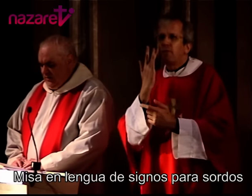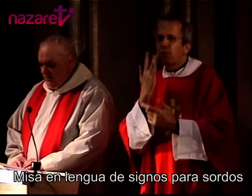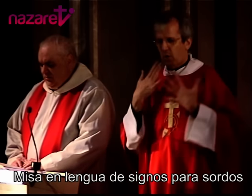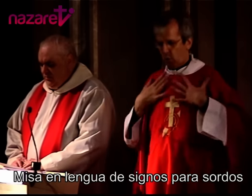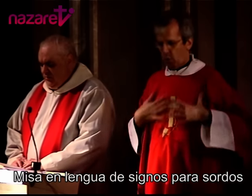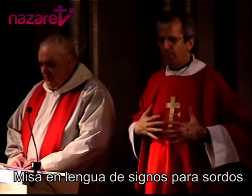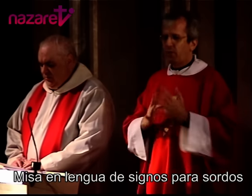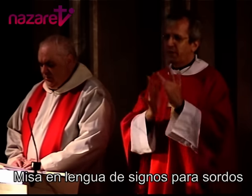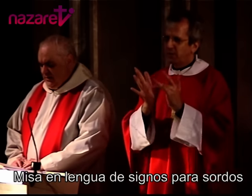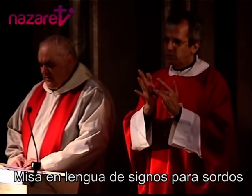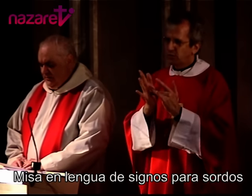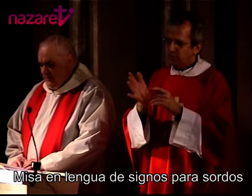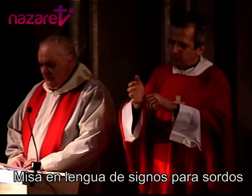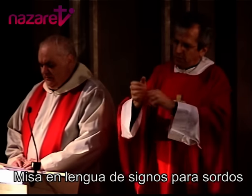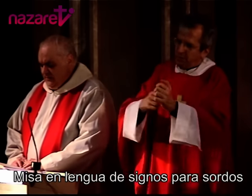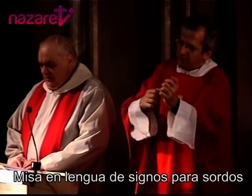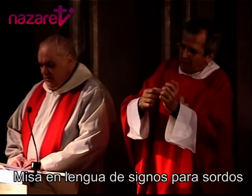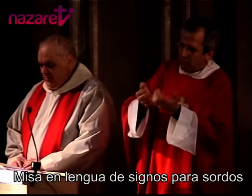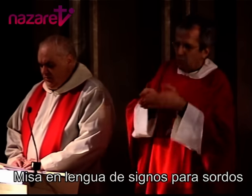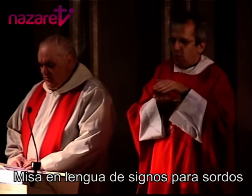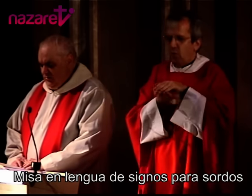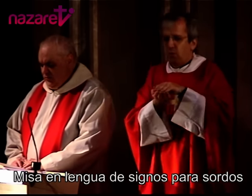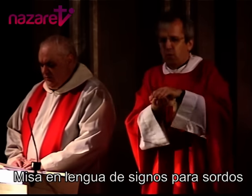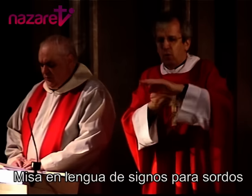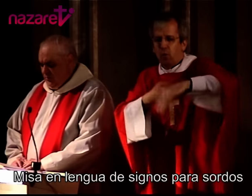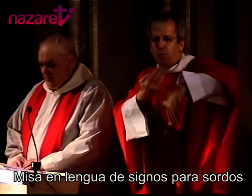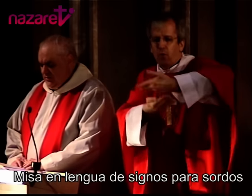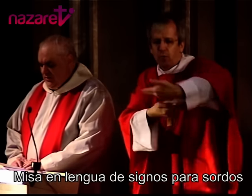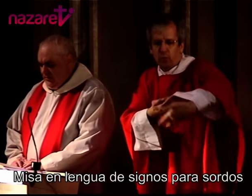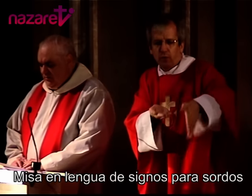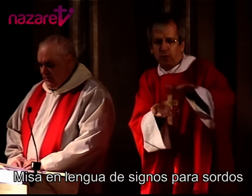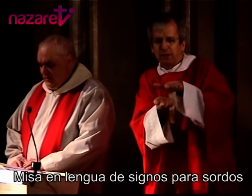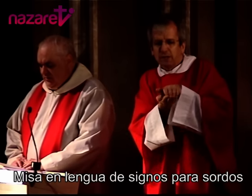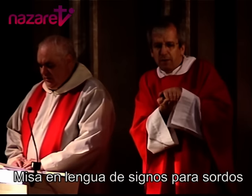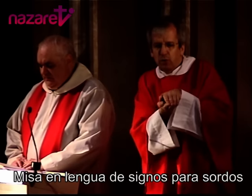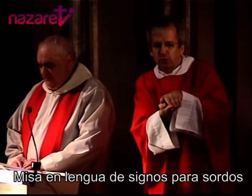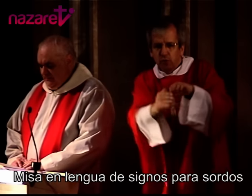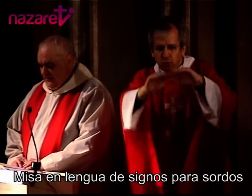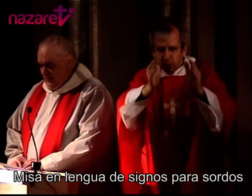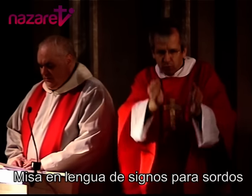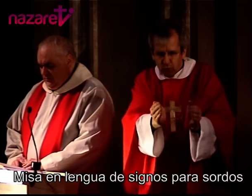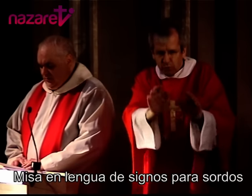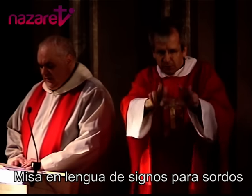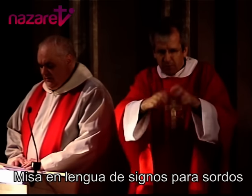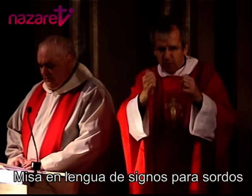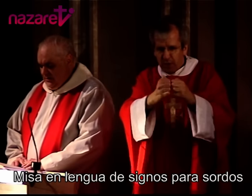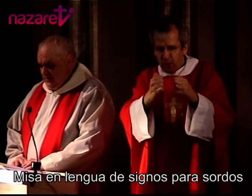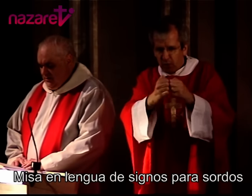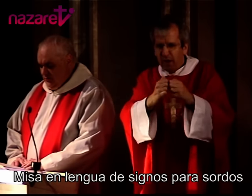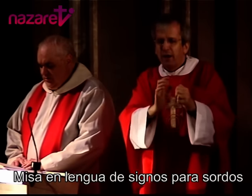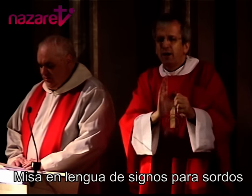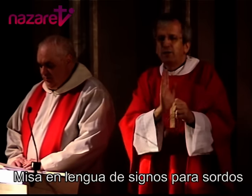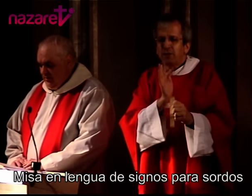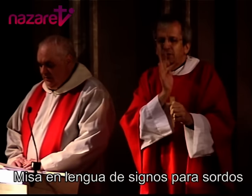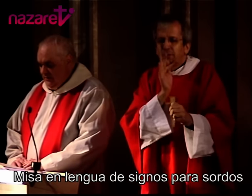y bajándolo lo envolvió en una sábana y lo colocó en un sepulcro excavado en la roca, donde nadie había